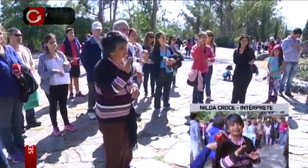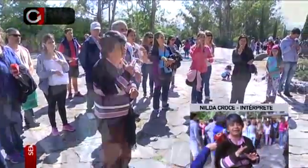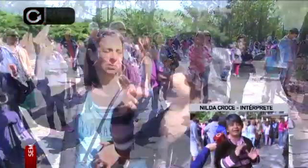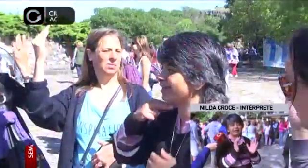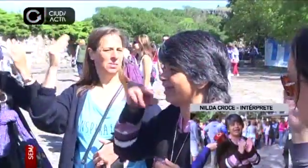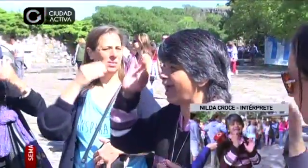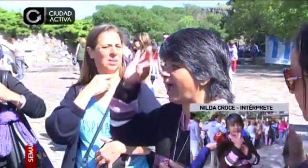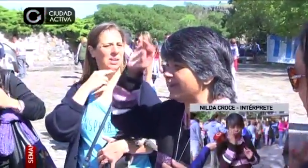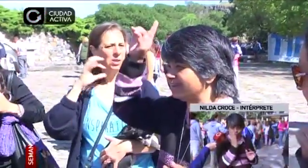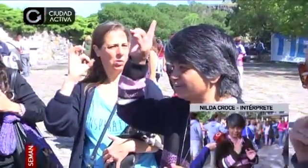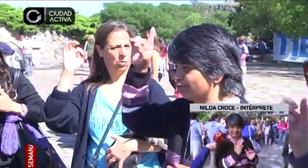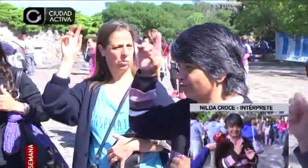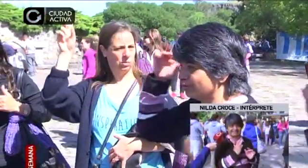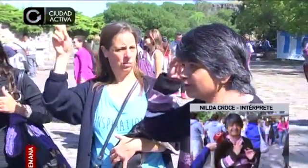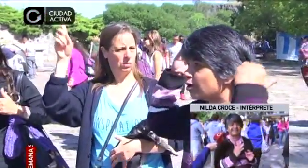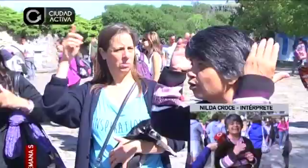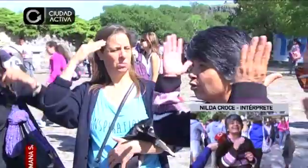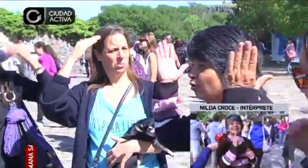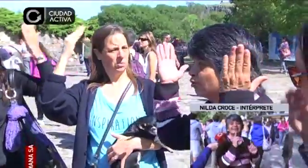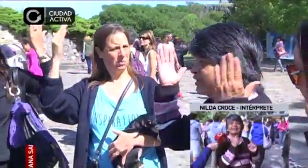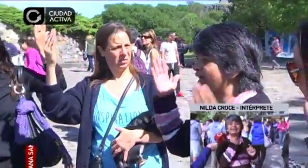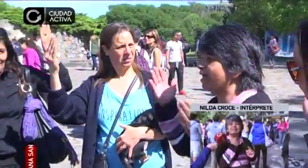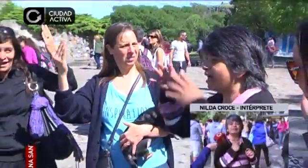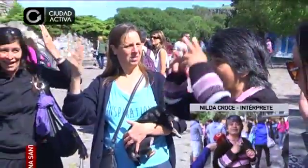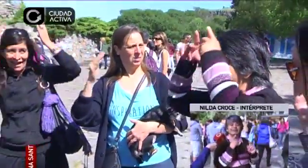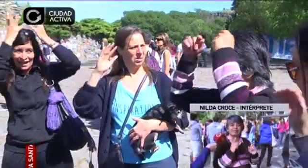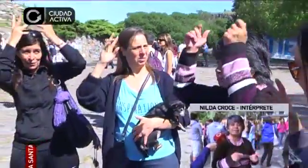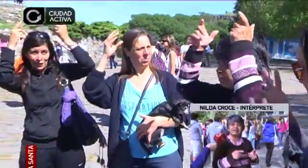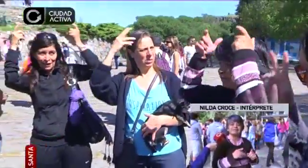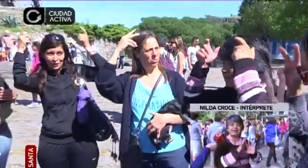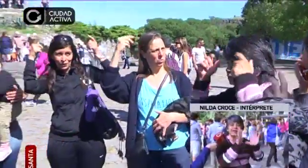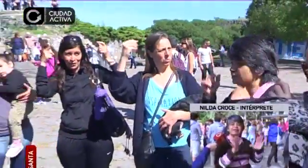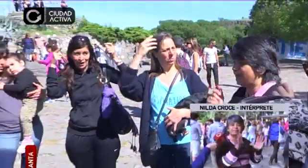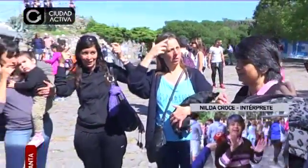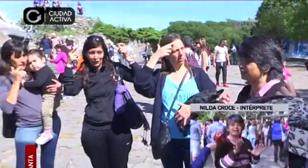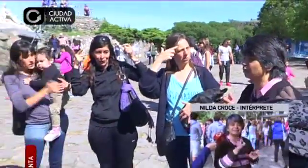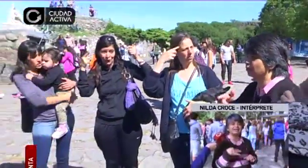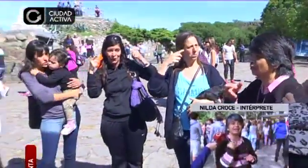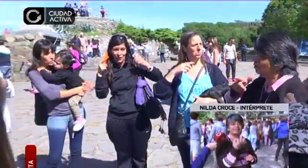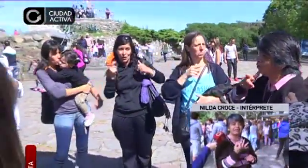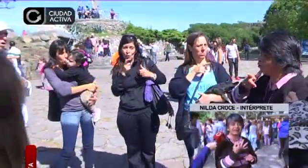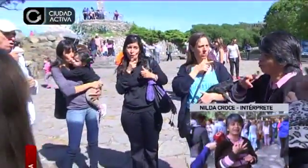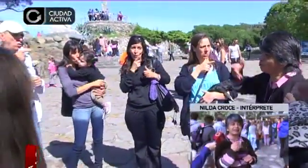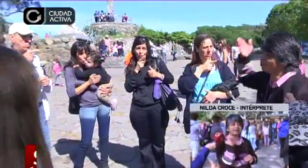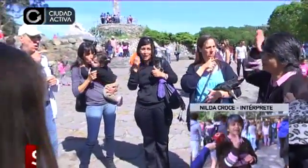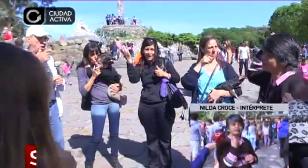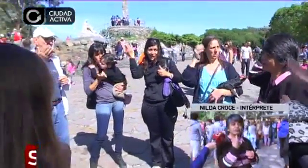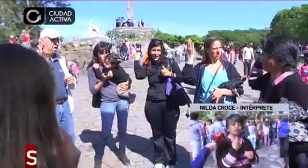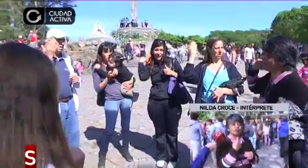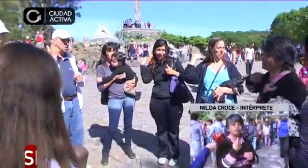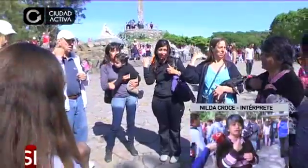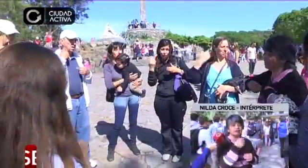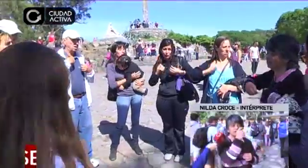esperanza es Jesús. Y queremos que también sea la esperanza de la vida